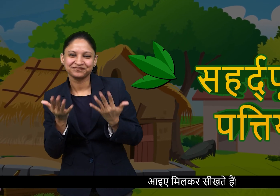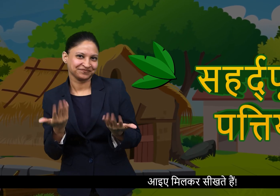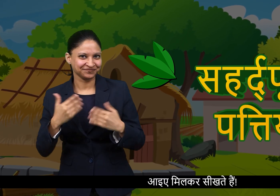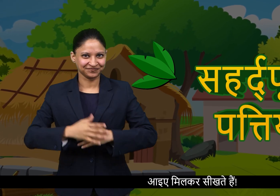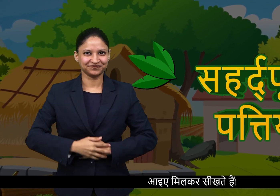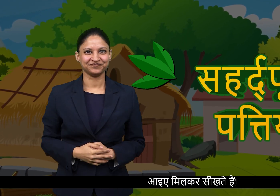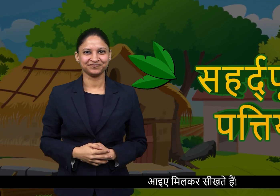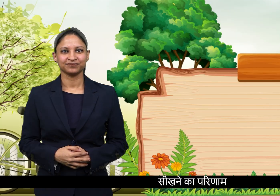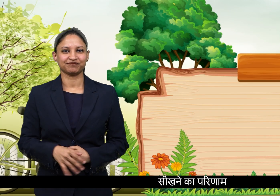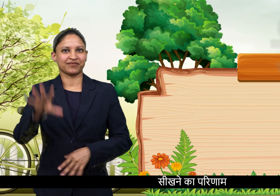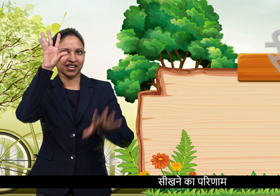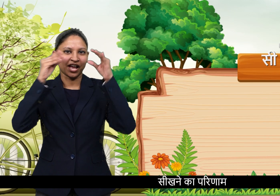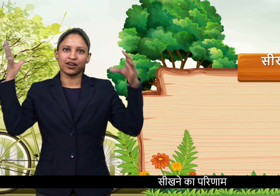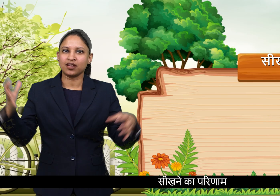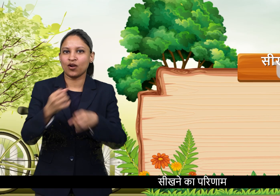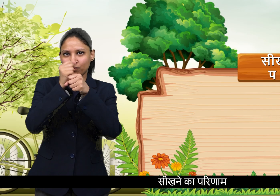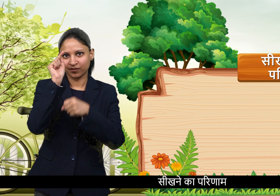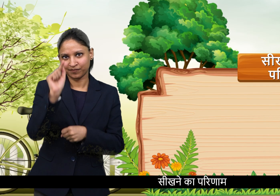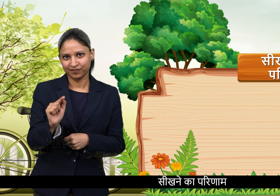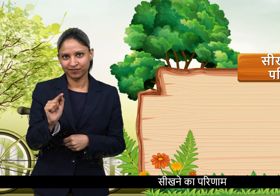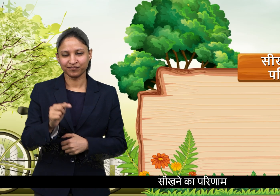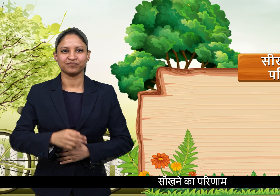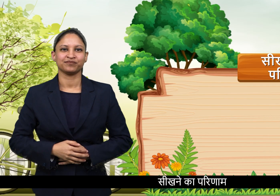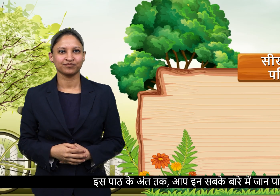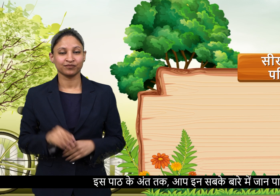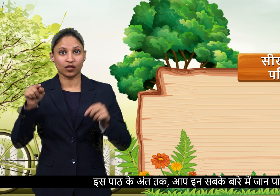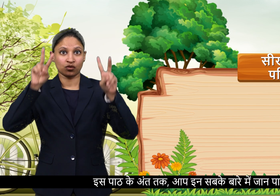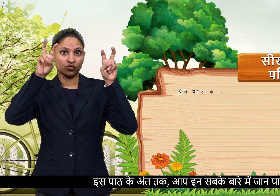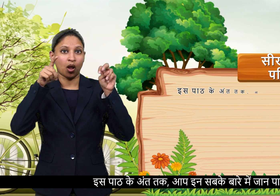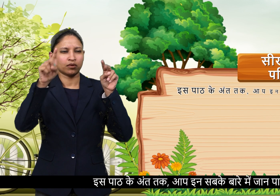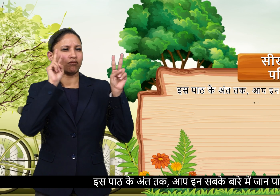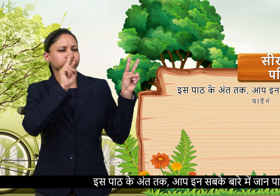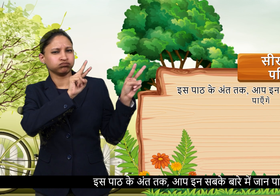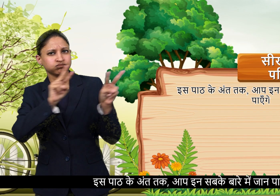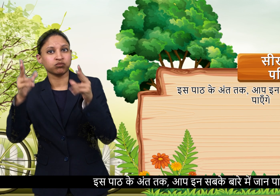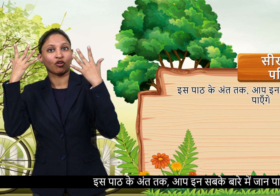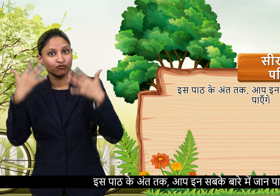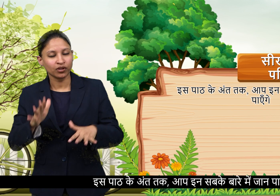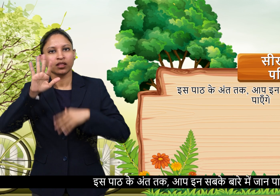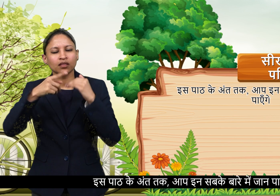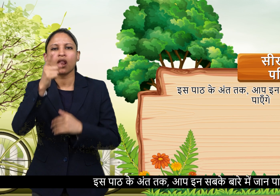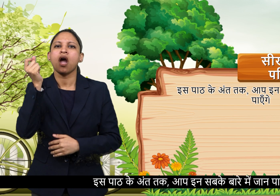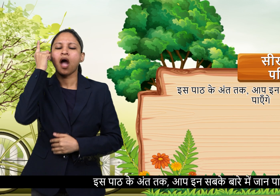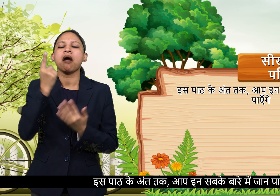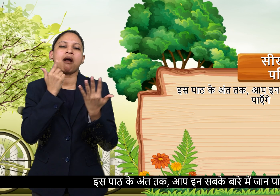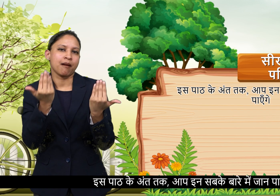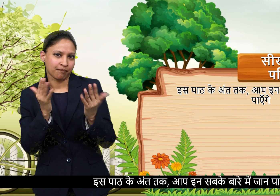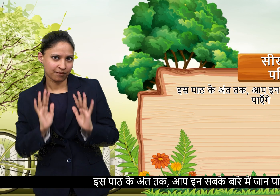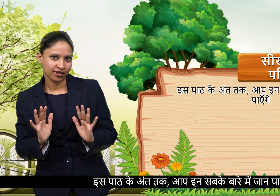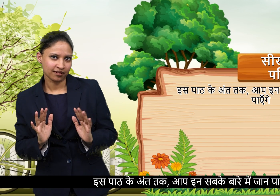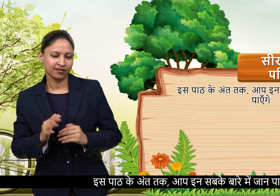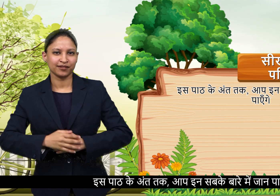आइए मिलकर सीखते हैं। सीखने का परिणाम, इस पाठ के अंत तक आप इन सब के बारे में जान